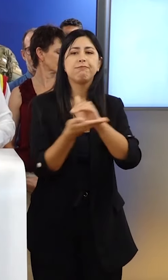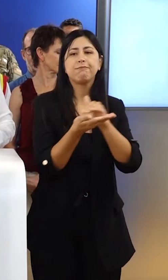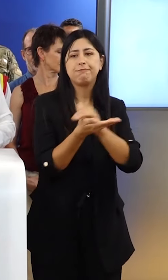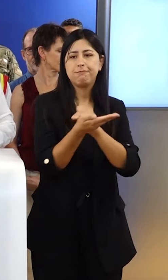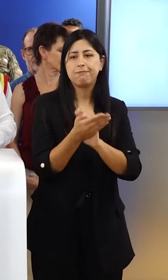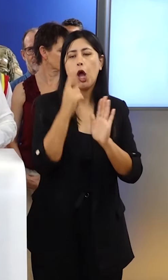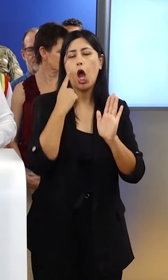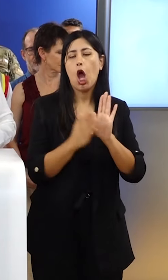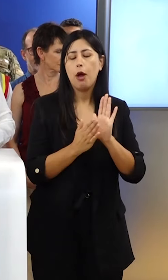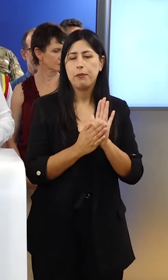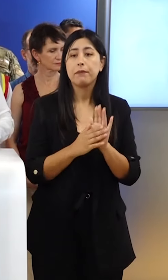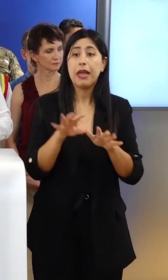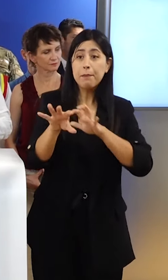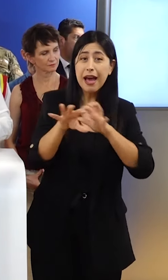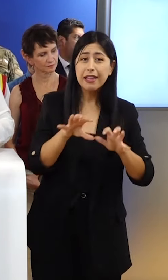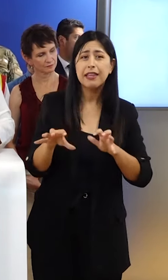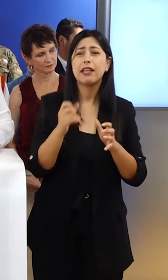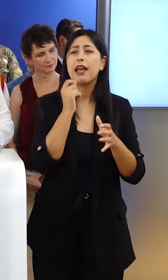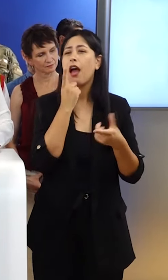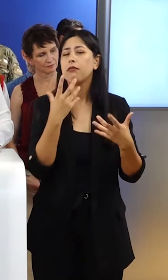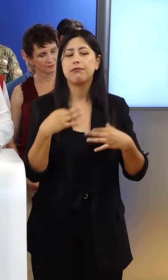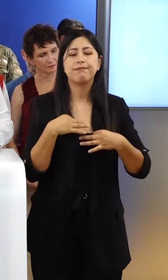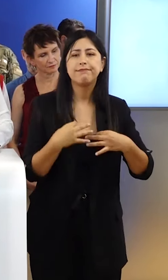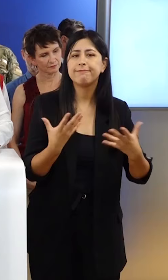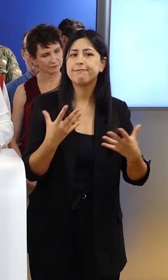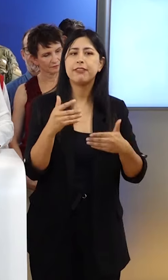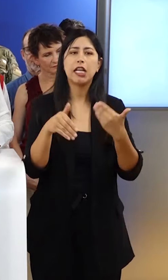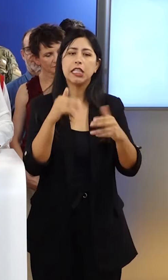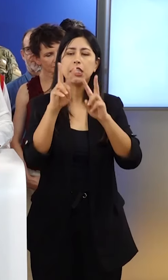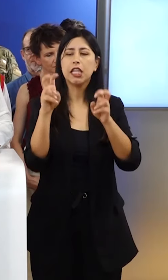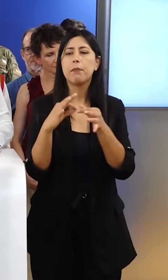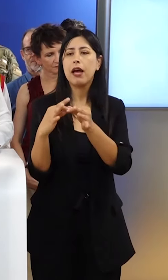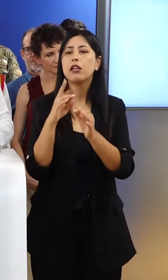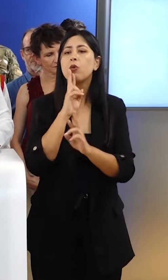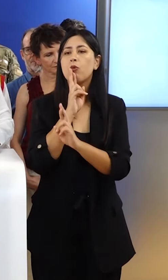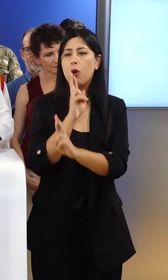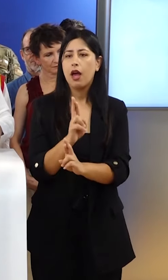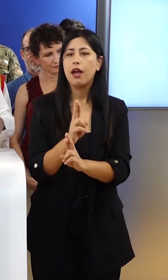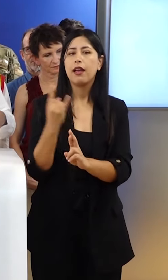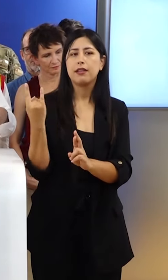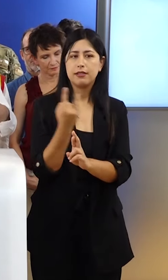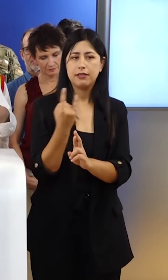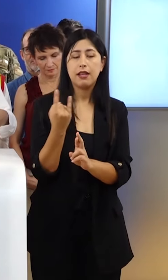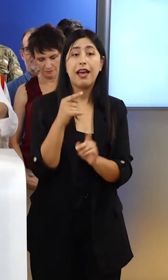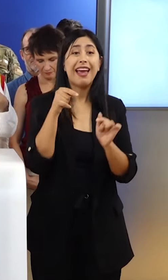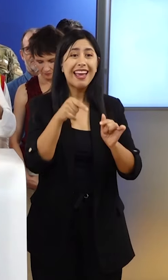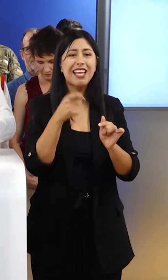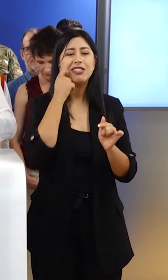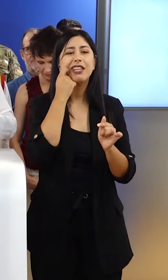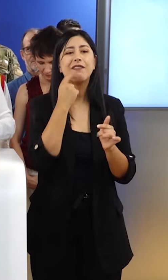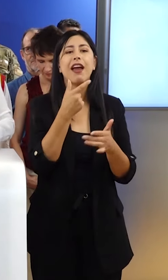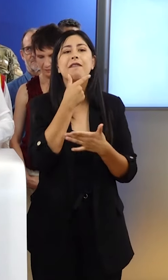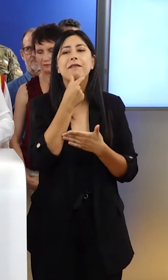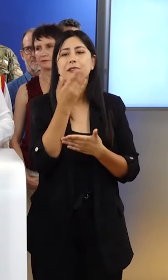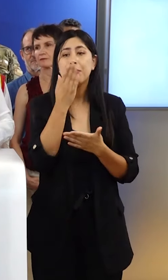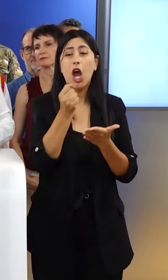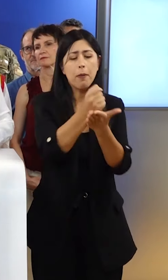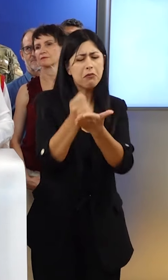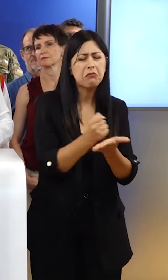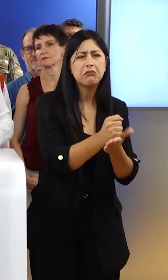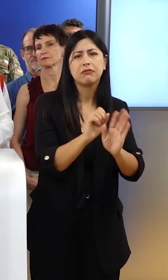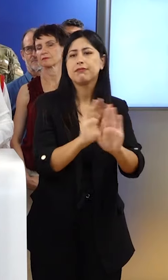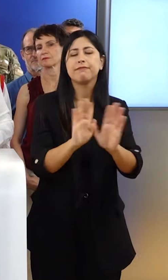de material equipamiento que estén ligados a las emergencias esto eh permite acelerar significativamente cualquier